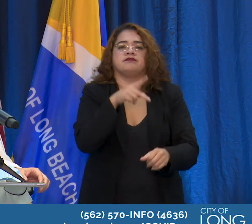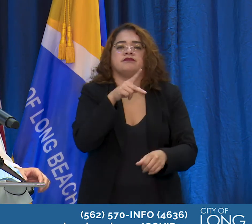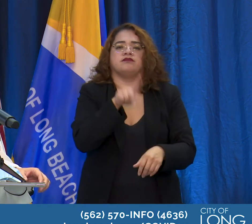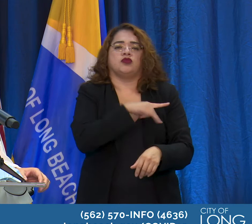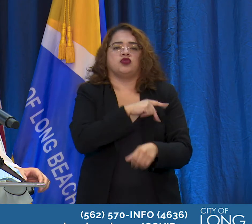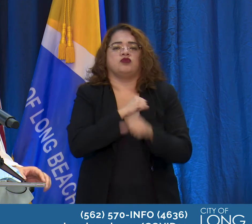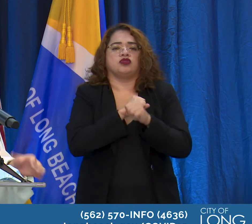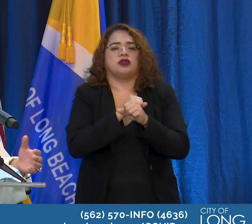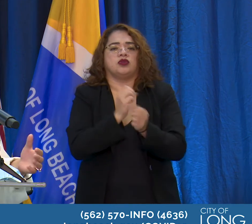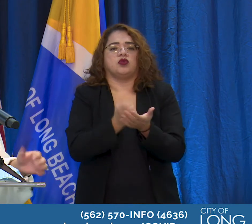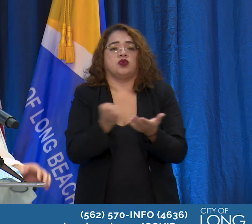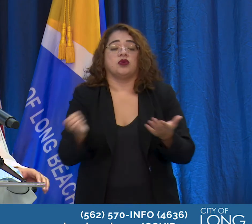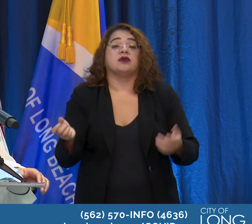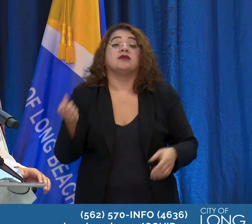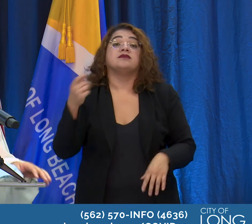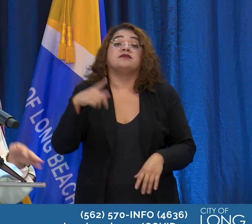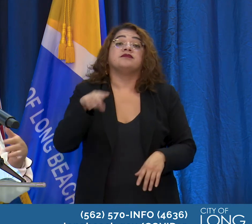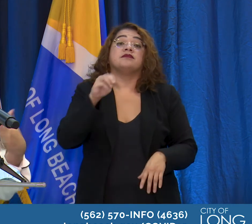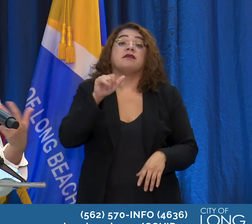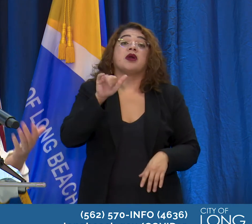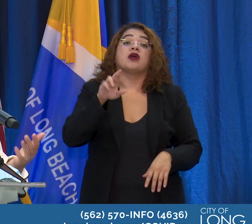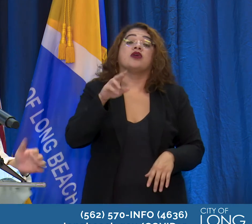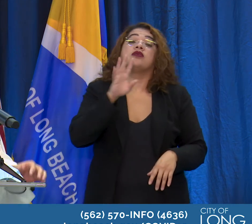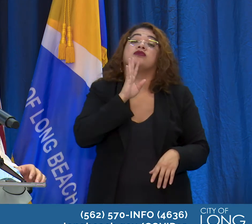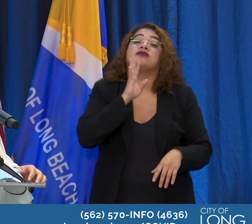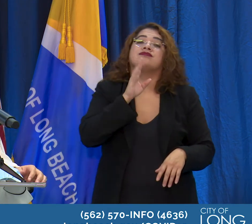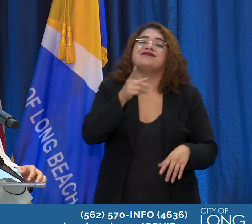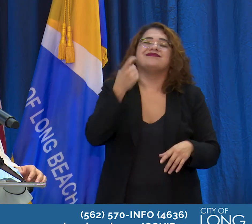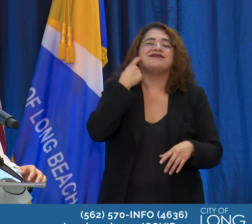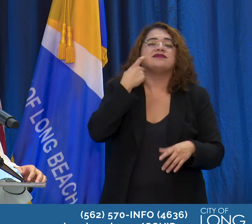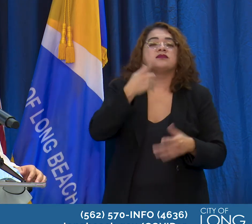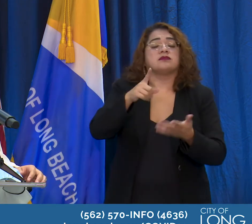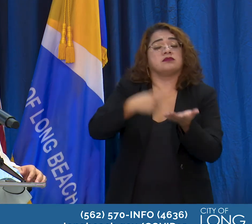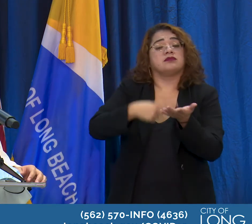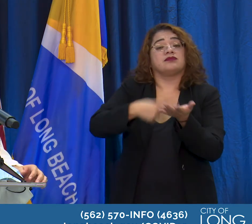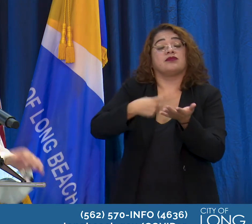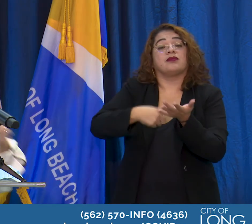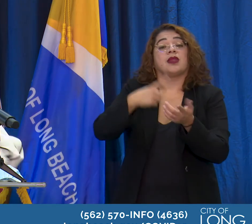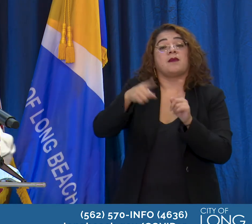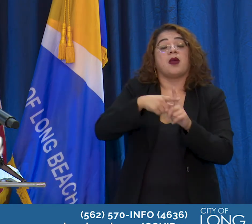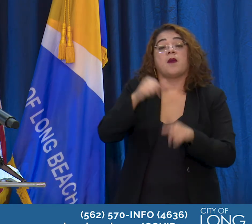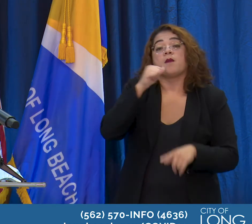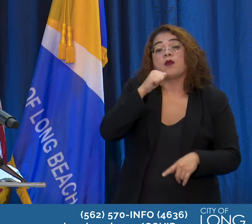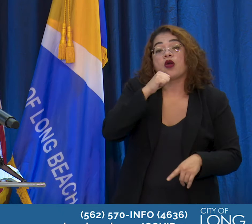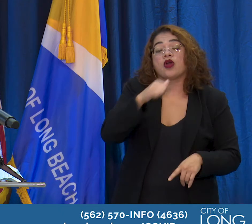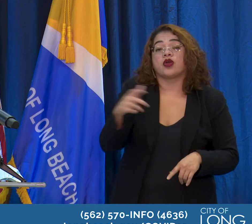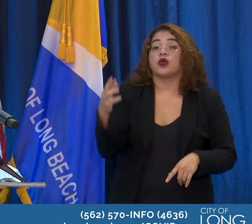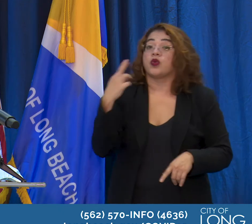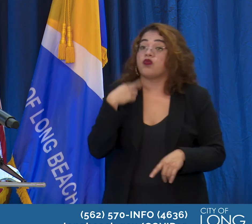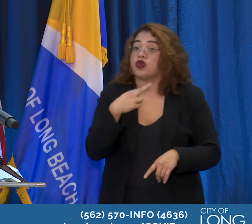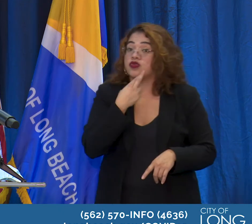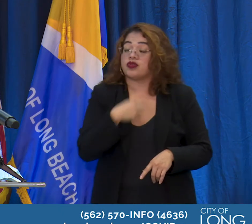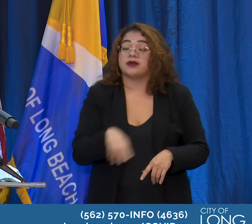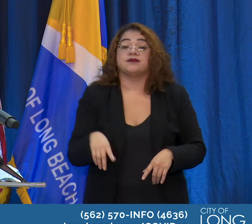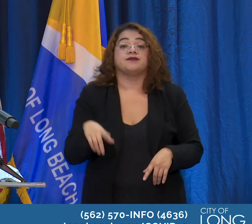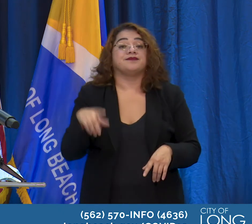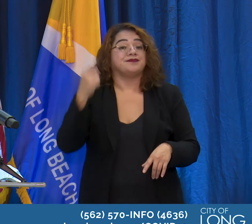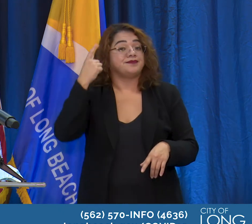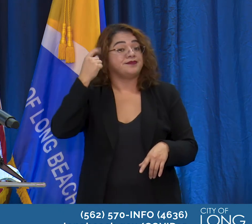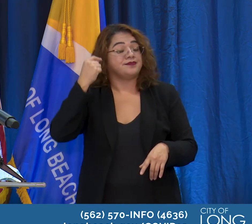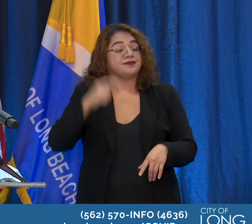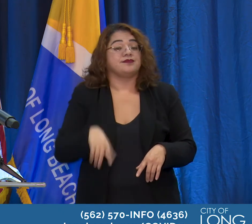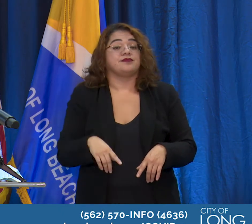los restaurantes, bares, cuándo va a ser posible abrir eso. Las decisiones para reabrir los bares